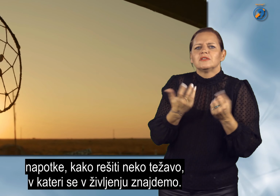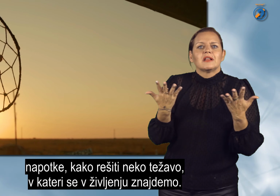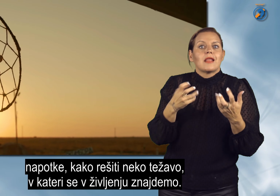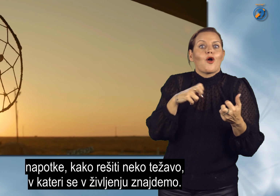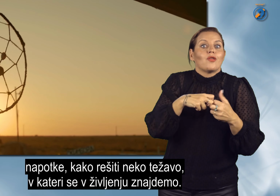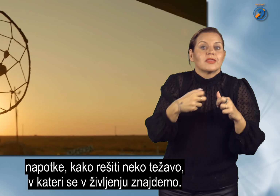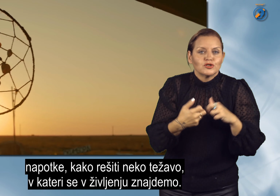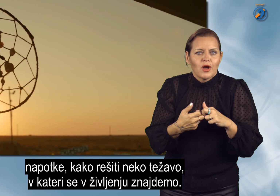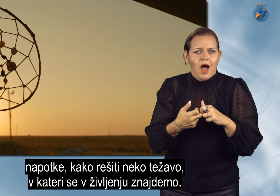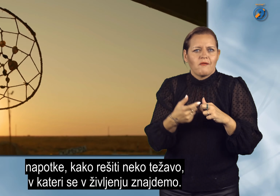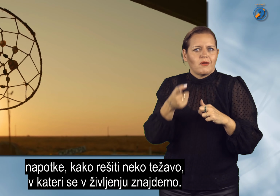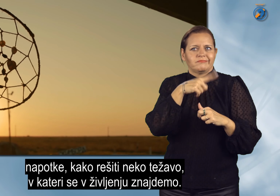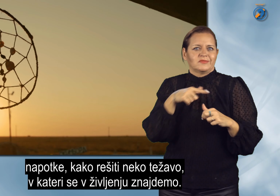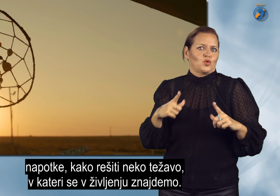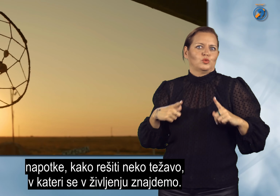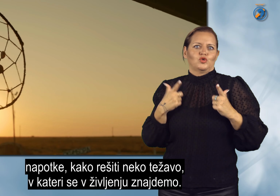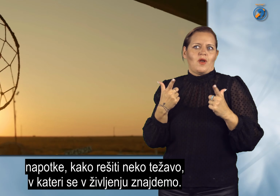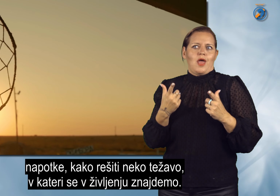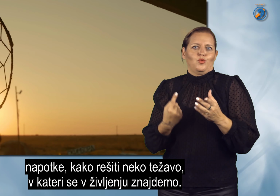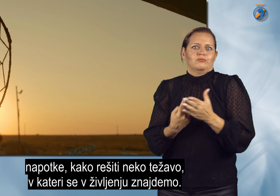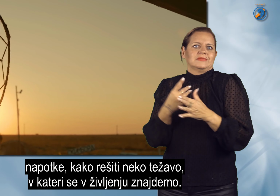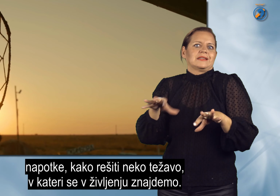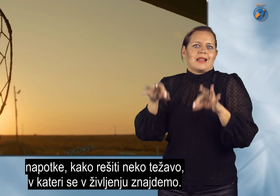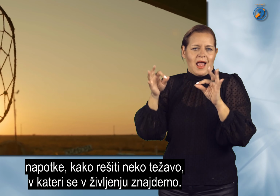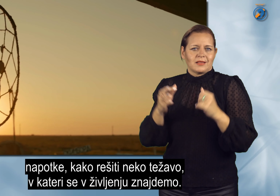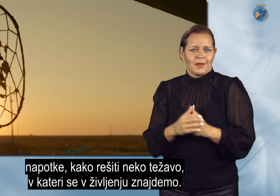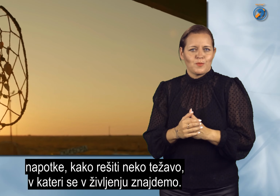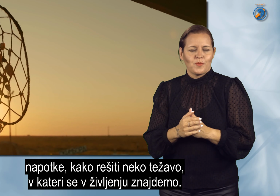kateri se v življenju znajdemo.